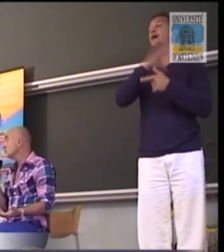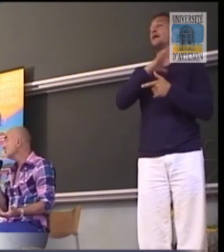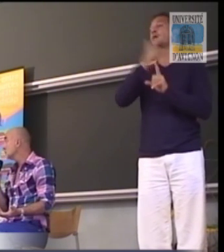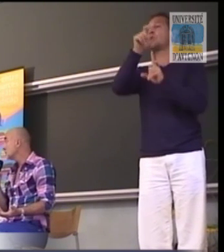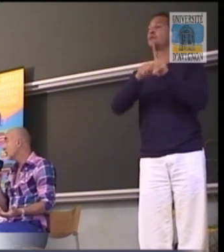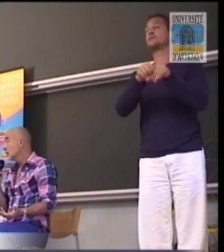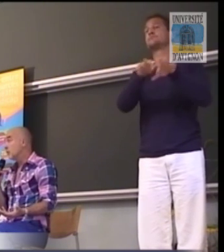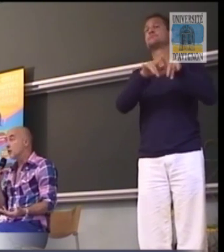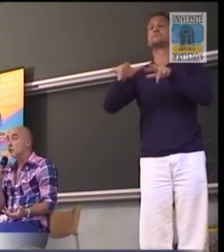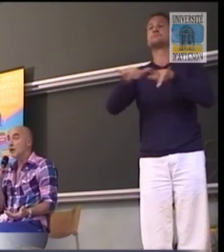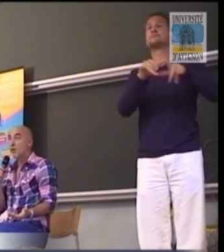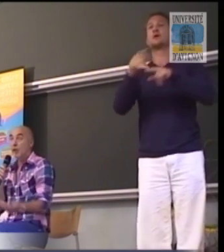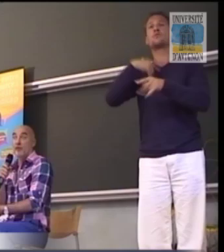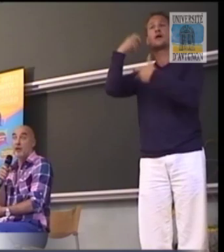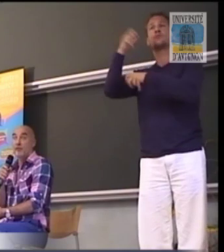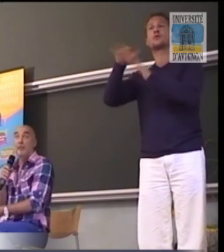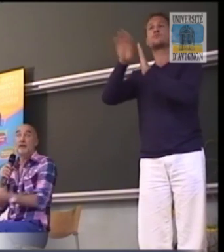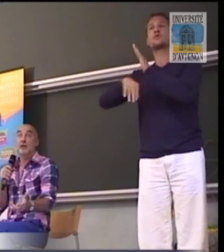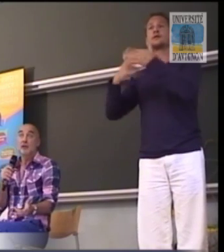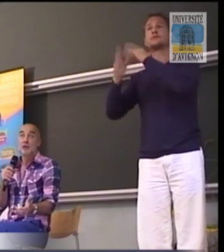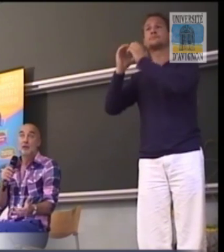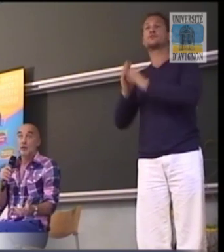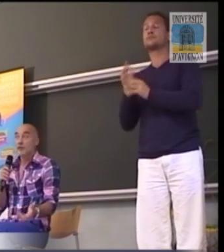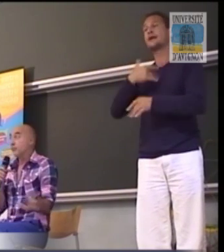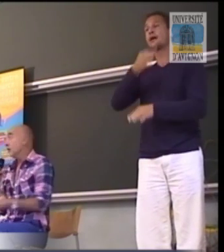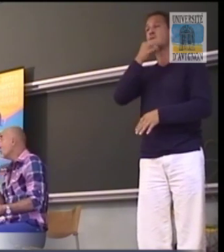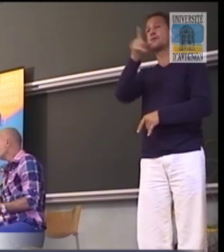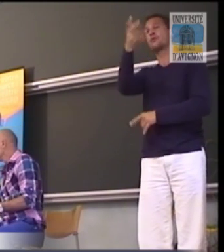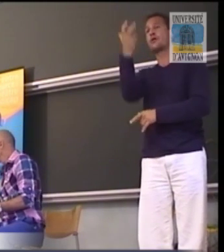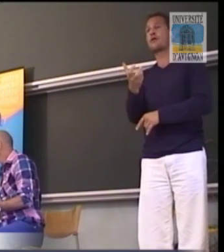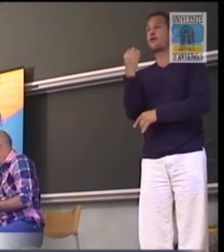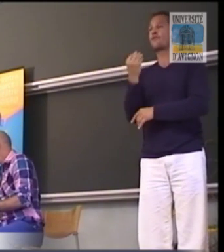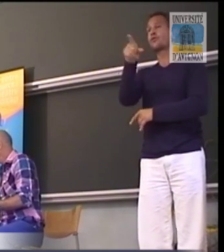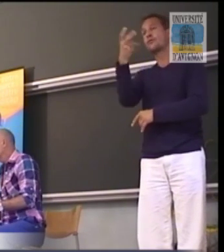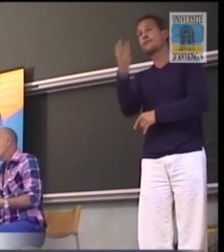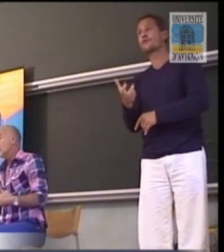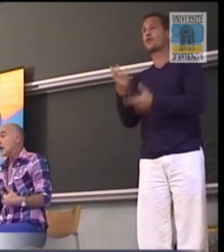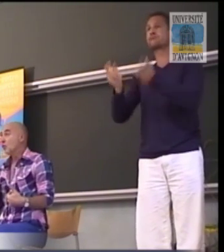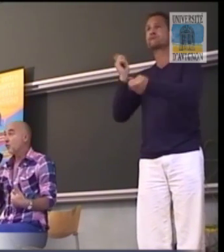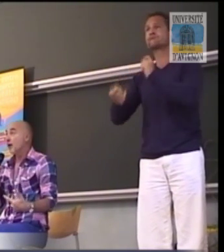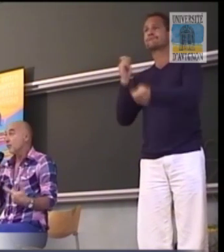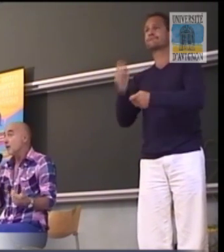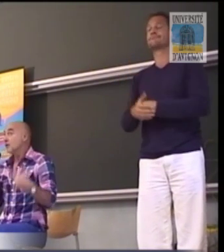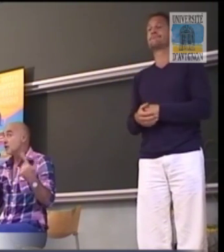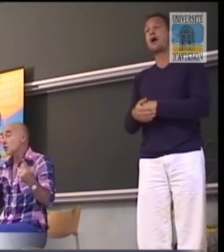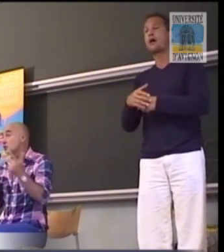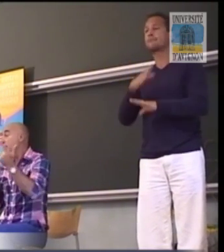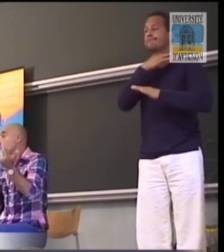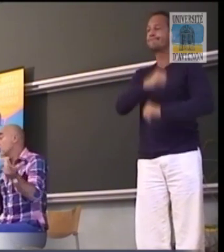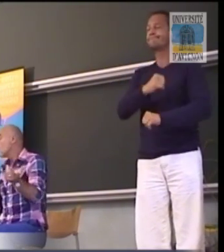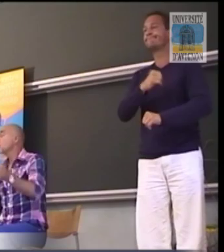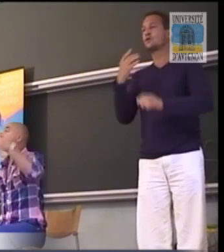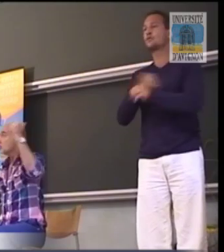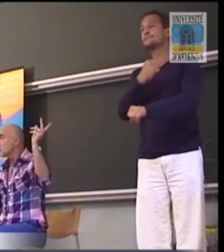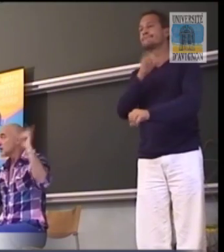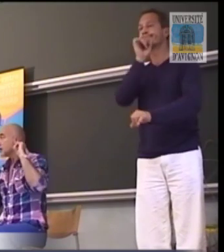maison, n'est-ce pas ? Mais que le gamin aurait préféré faire batterie que de faire piano. D'accord ? Et où on voit même des gens, j'en parlais